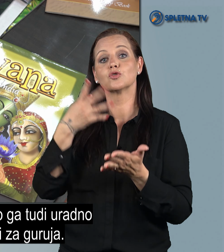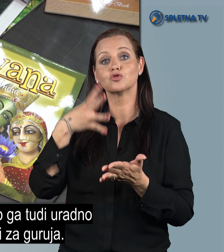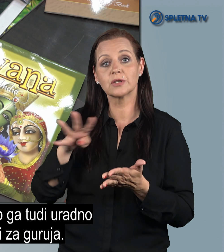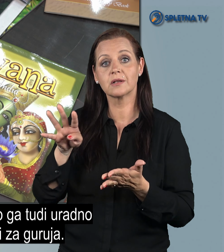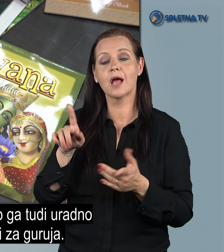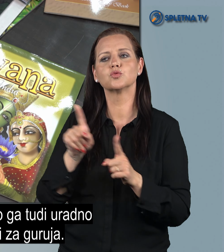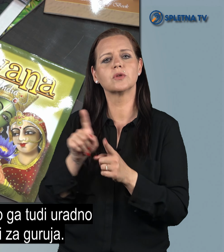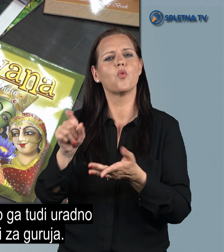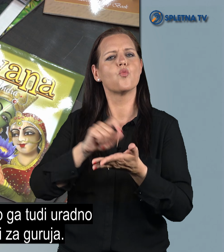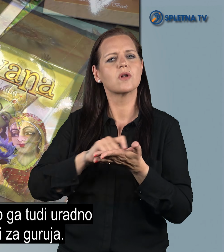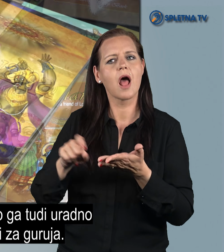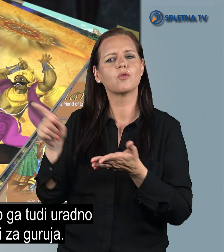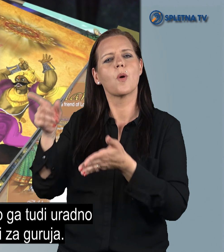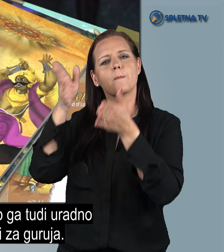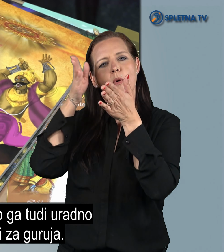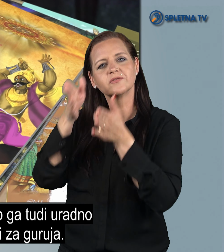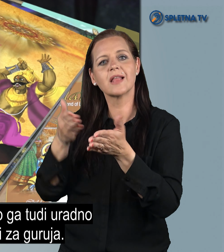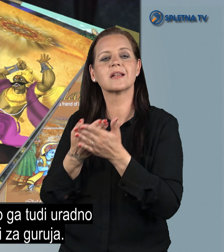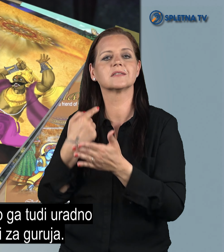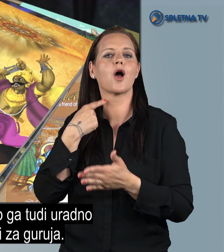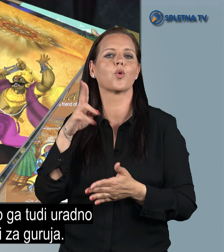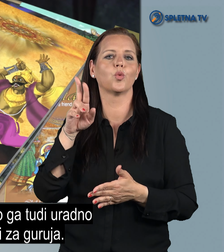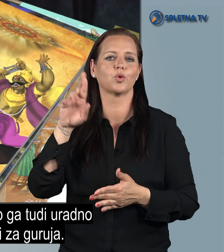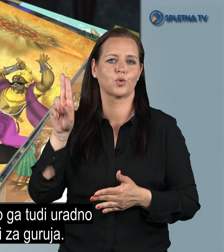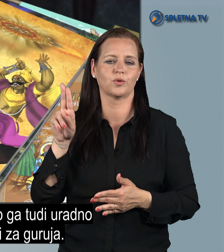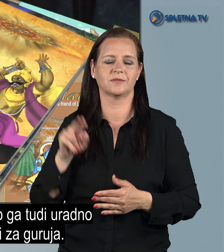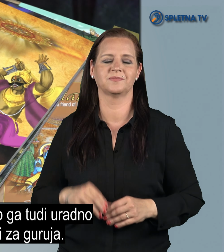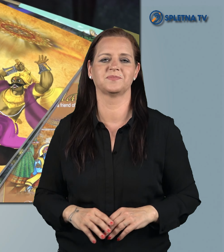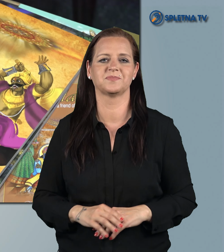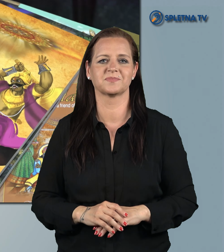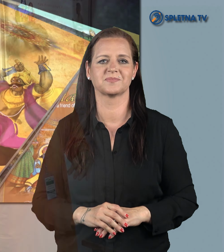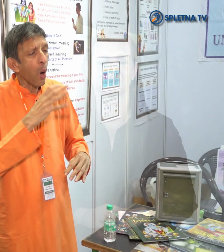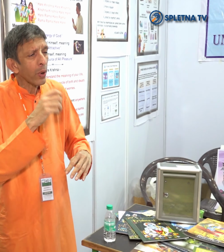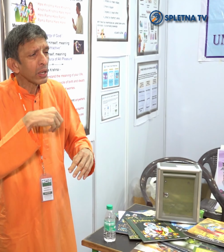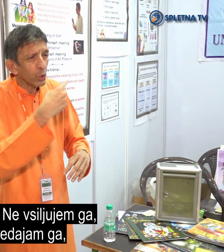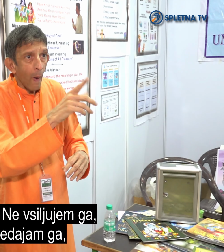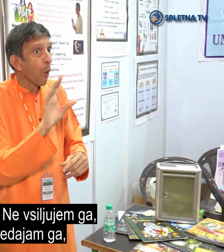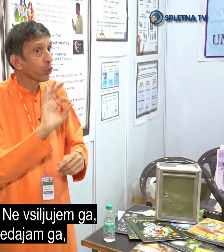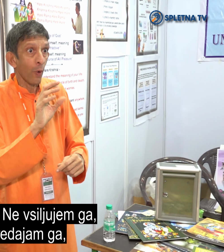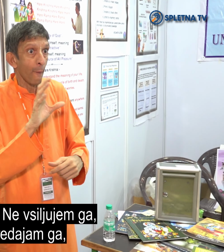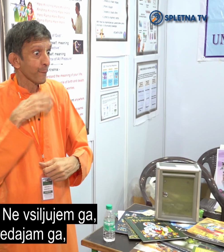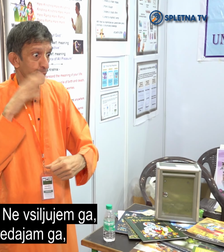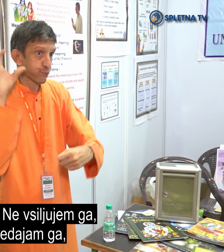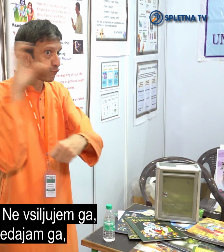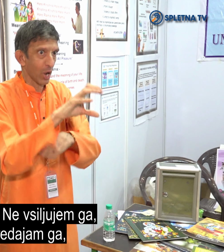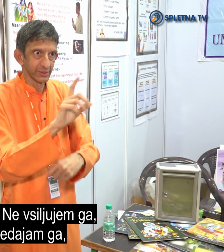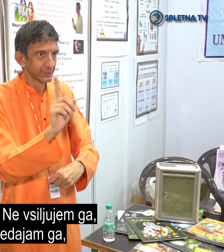Leta 2014 so ga tudi uradno posvetili za guruja.